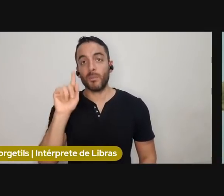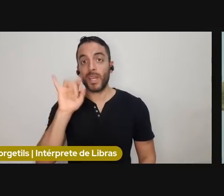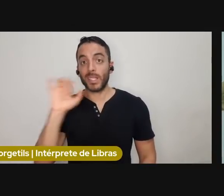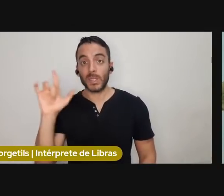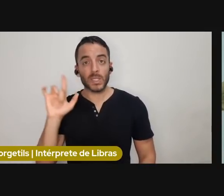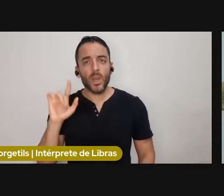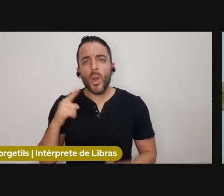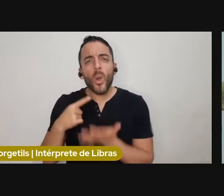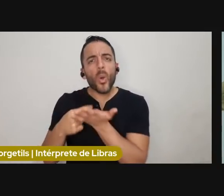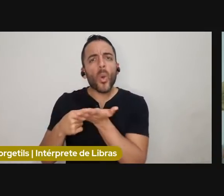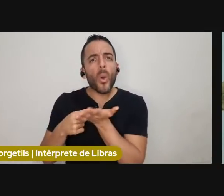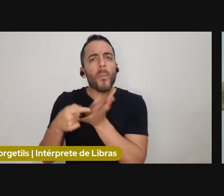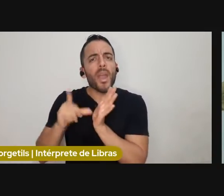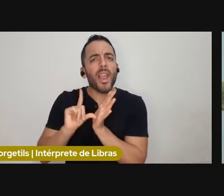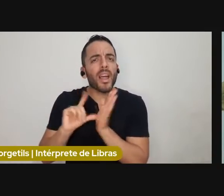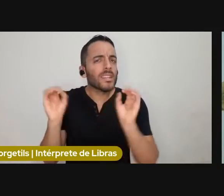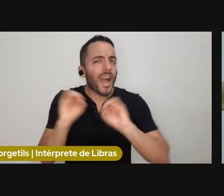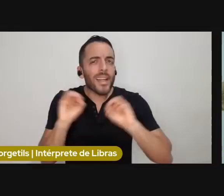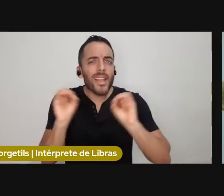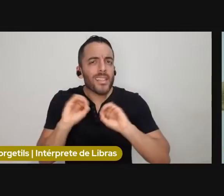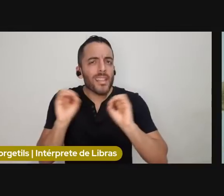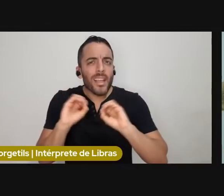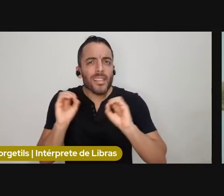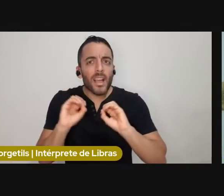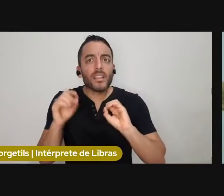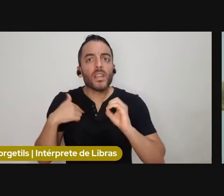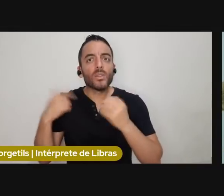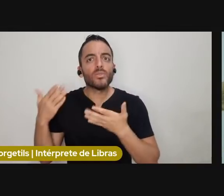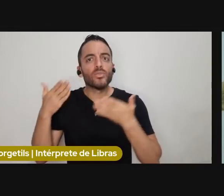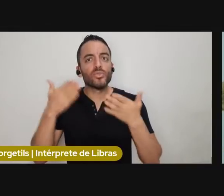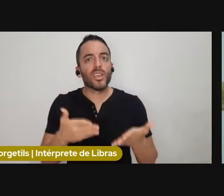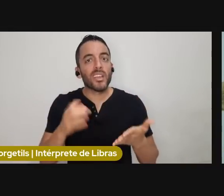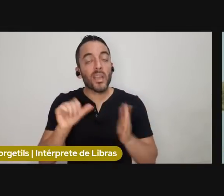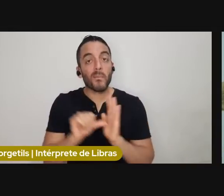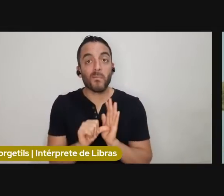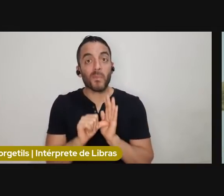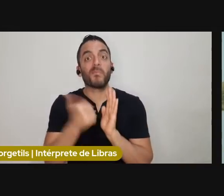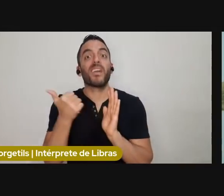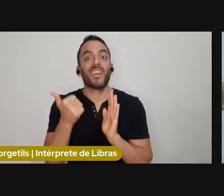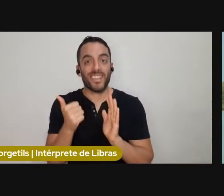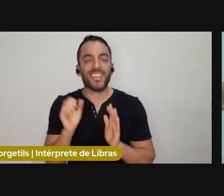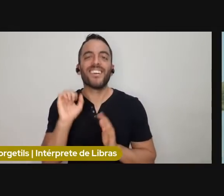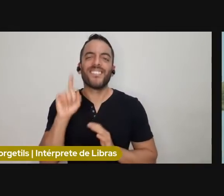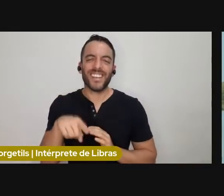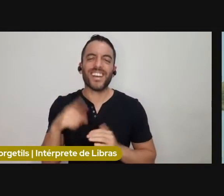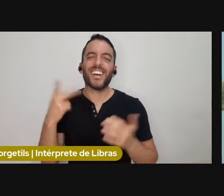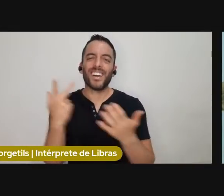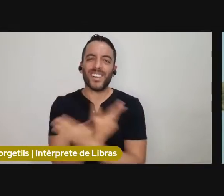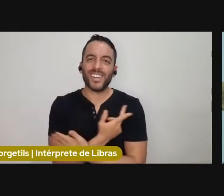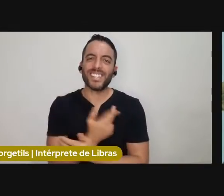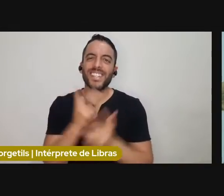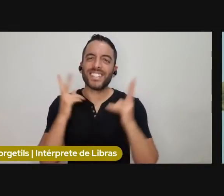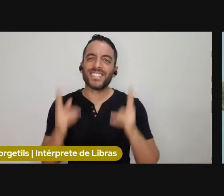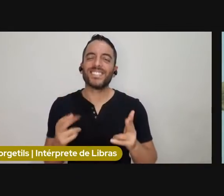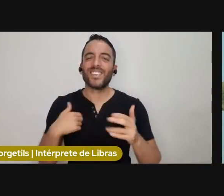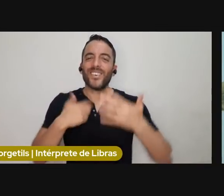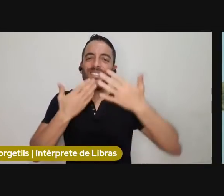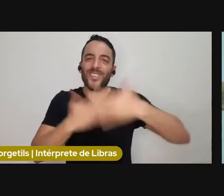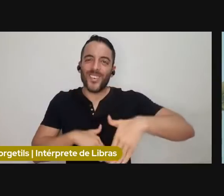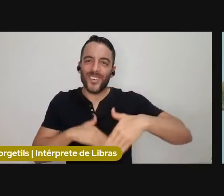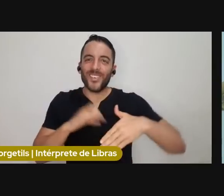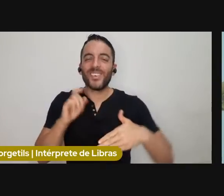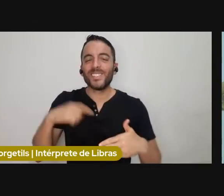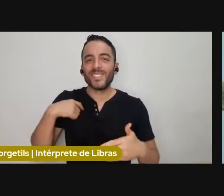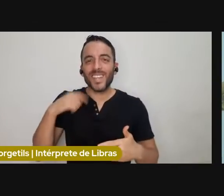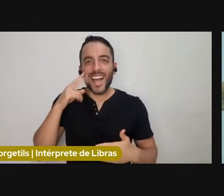nada ter sido falado antes, eu cheguei aqui, é tudo à primeira vista, né? Como se faz às vezes no concurso para a orquestra, ler uma peça à primeira